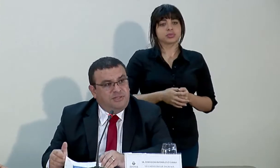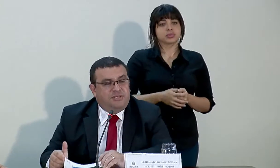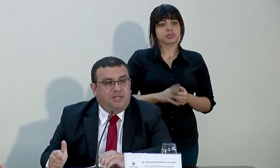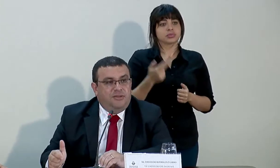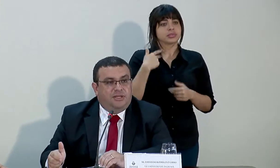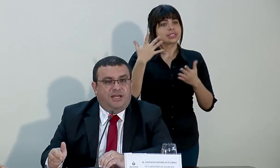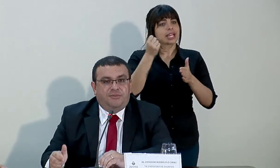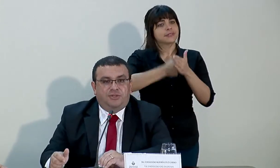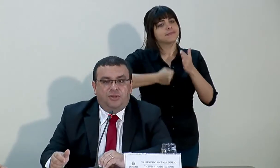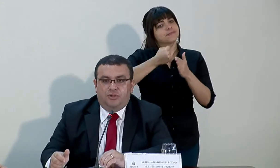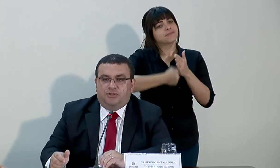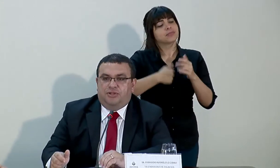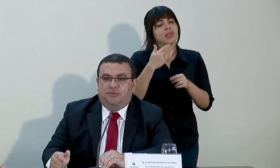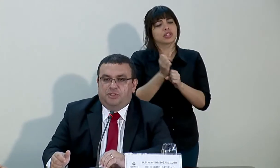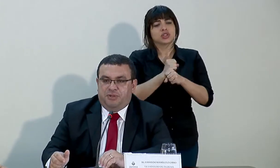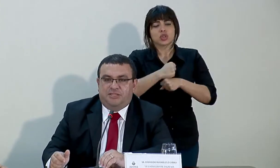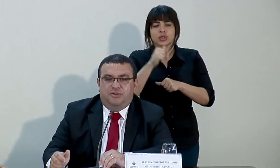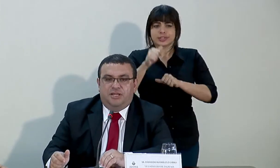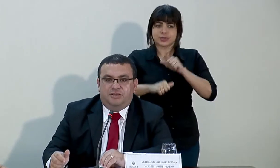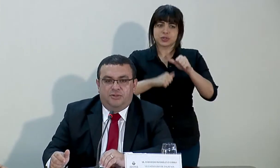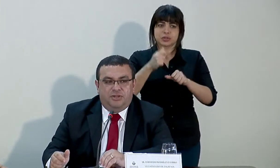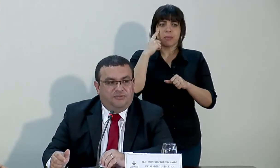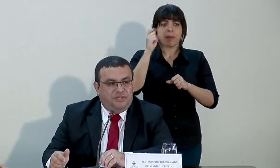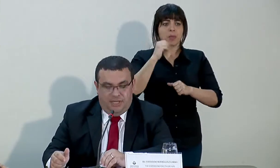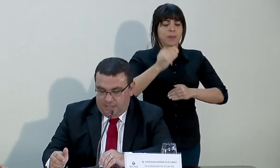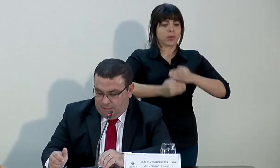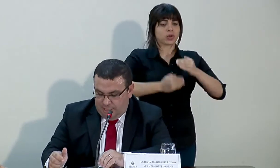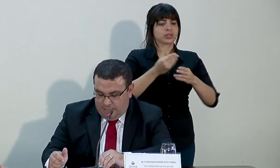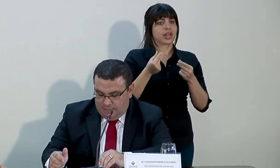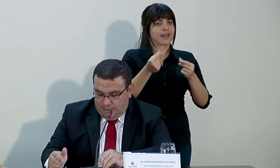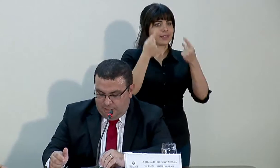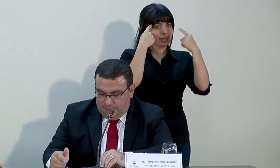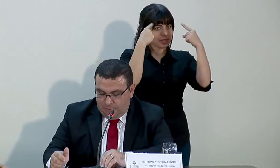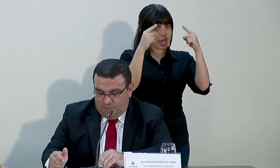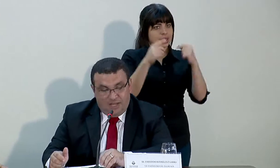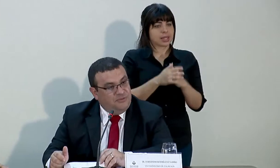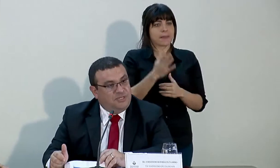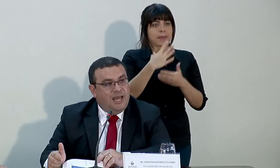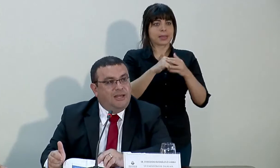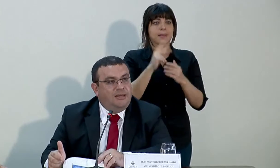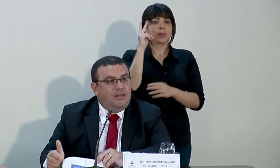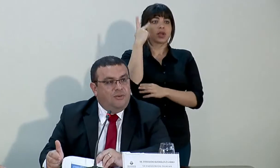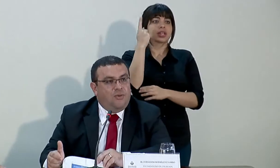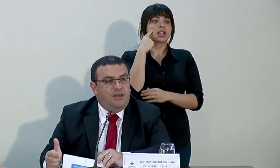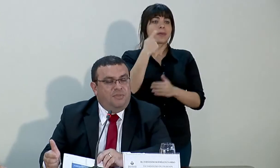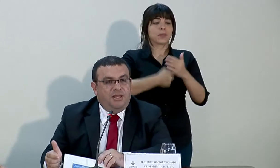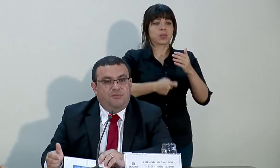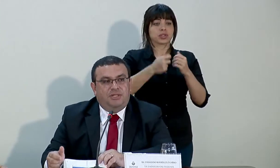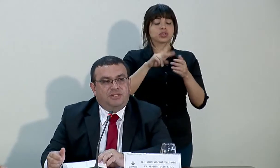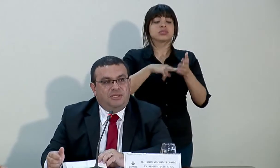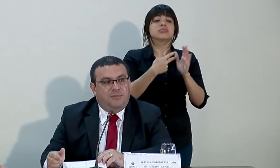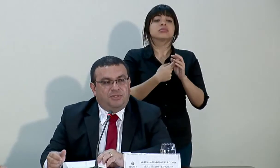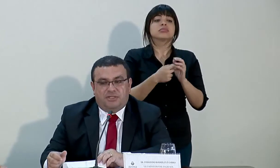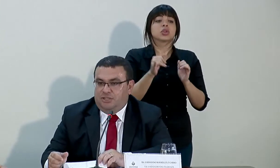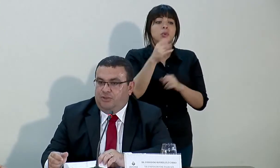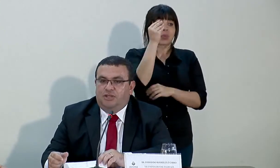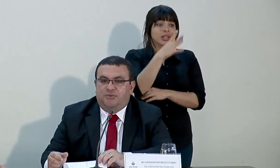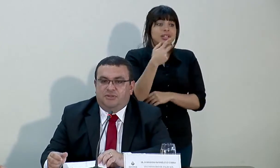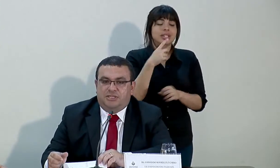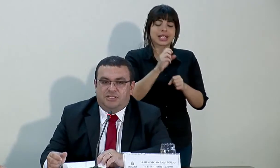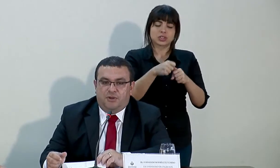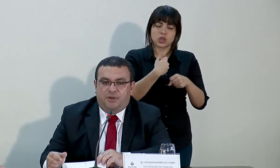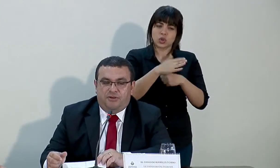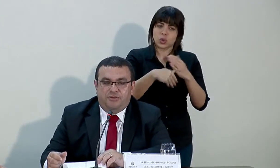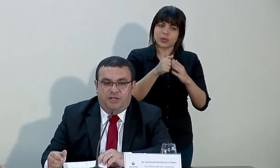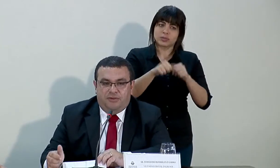Hemos insistido en que haremos todos nuestros esfuerzos para hacer una gestión eficiente de la política fiscal, lo cual implica, como les decía, pues hacer todo el